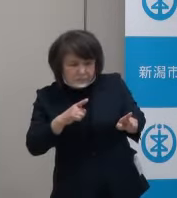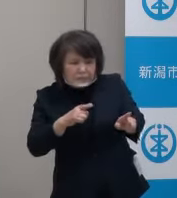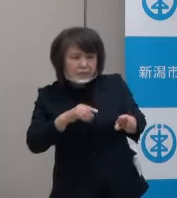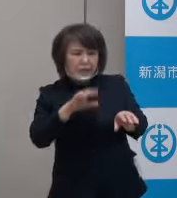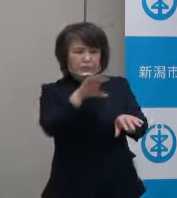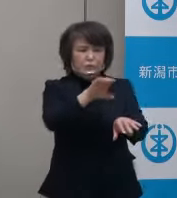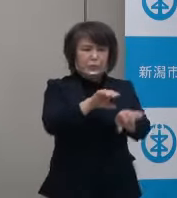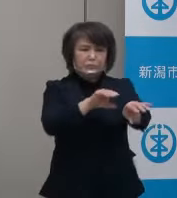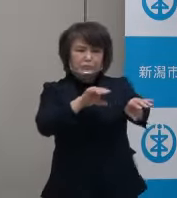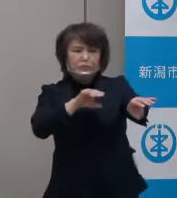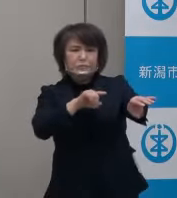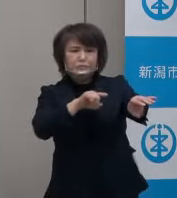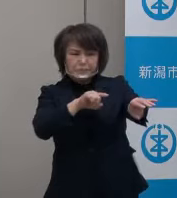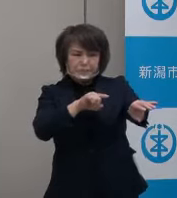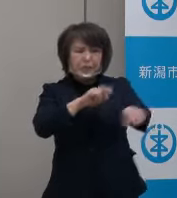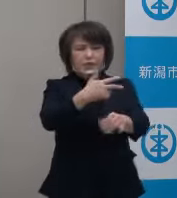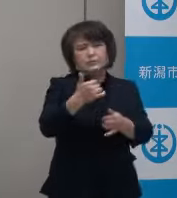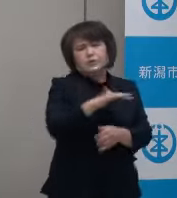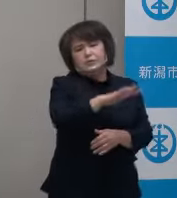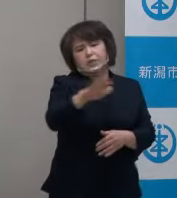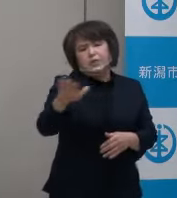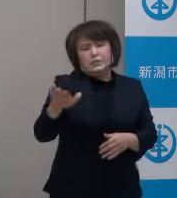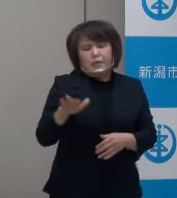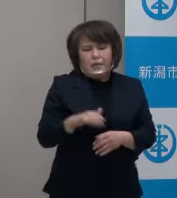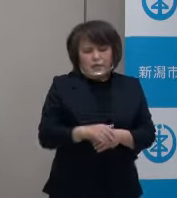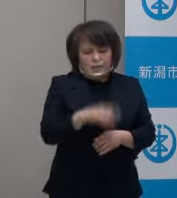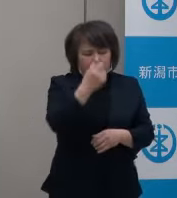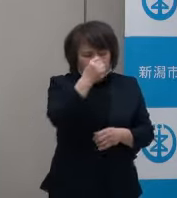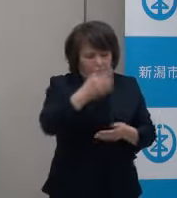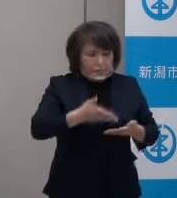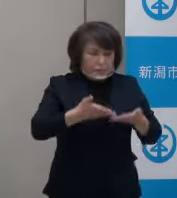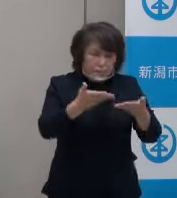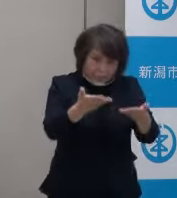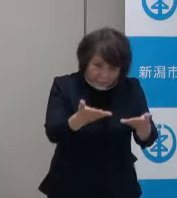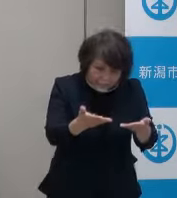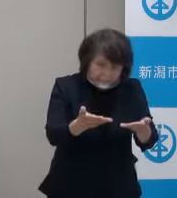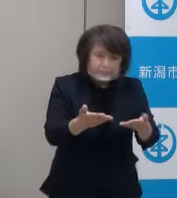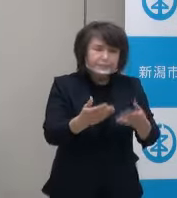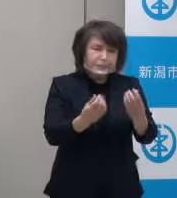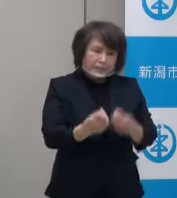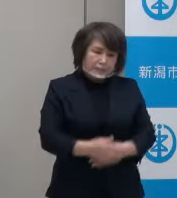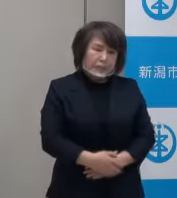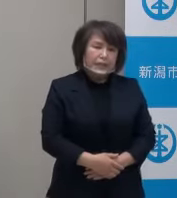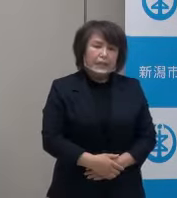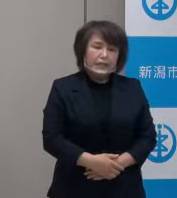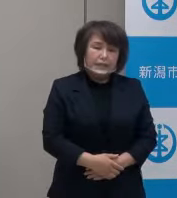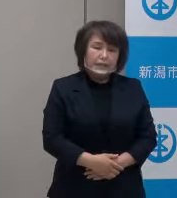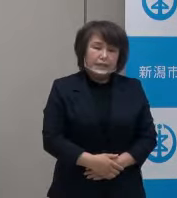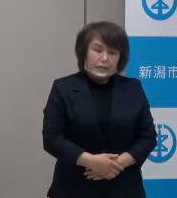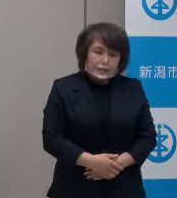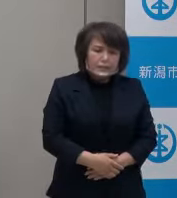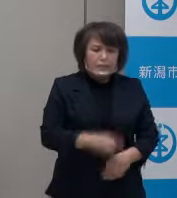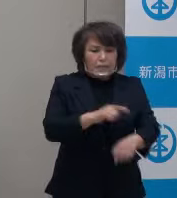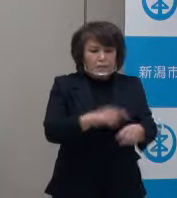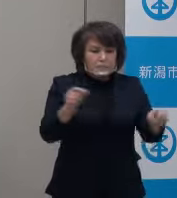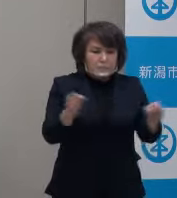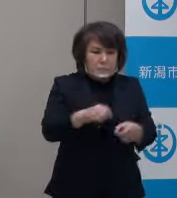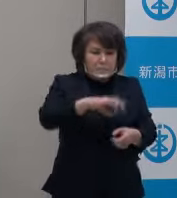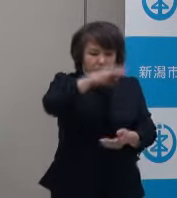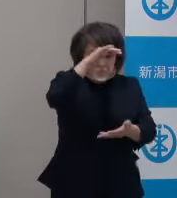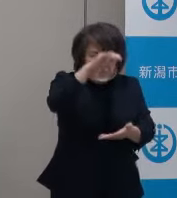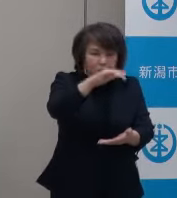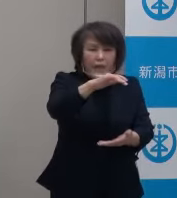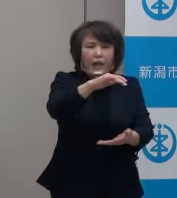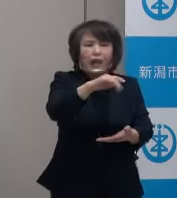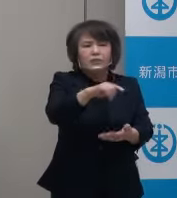滞が発生し、市民の皆様に大変ご迷惑をおかけいたしました。こうした短時間での大雪